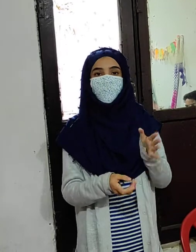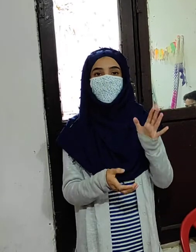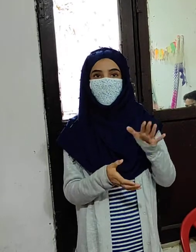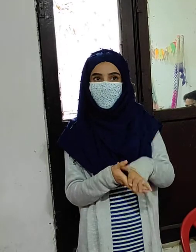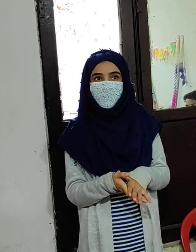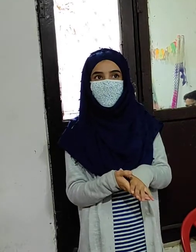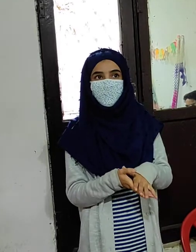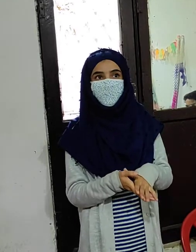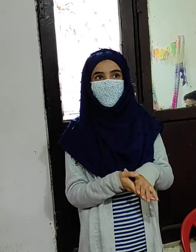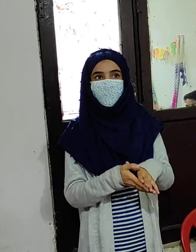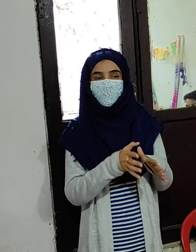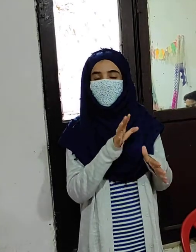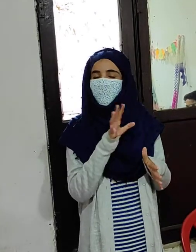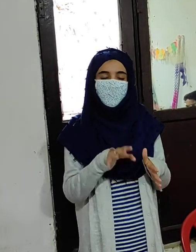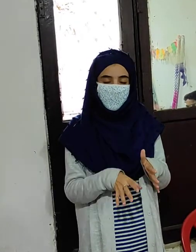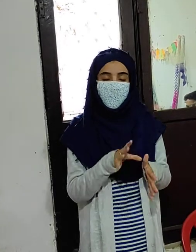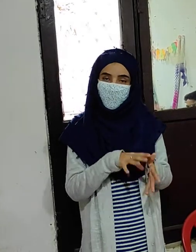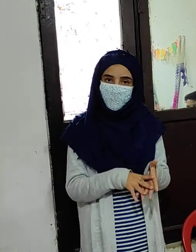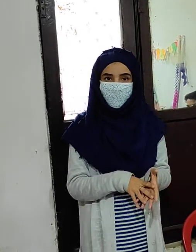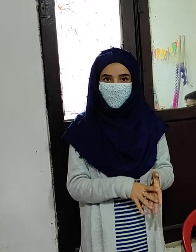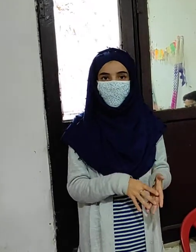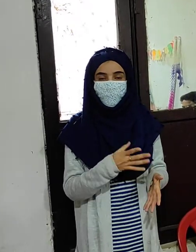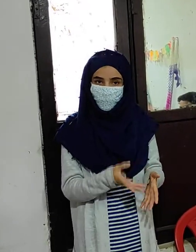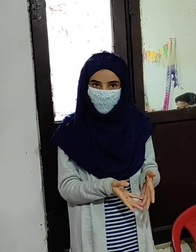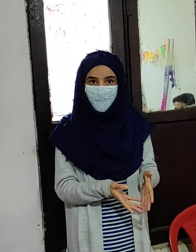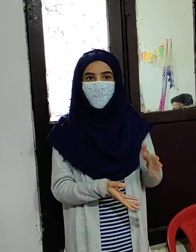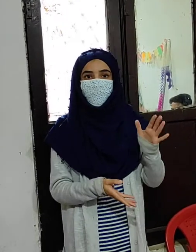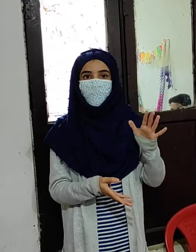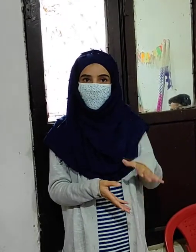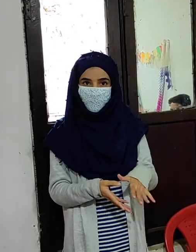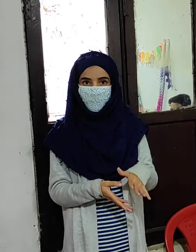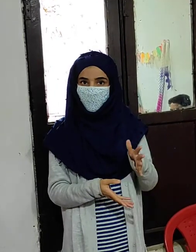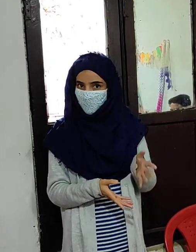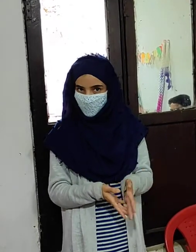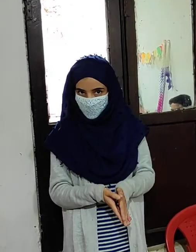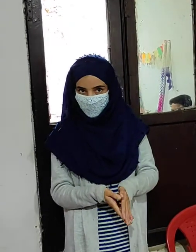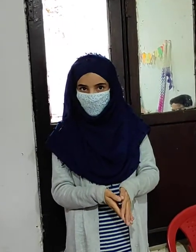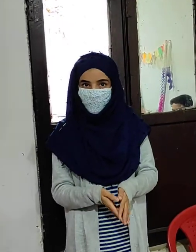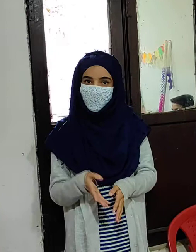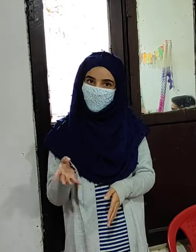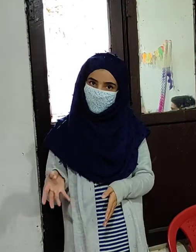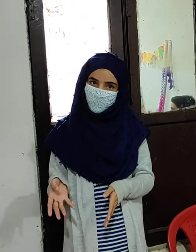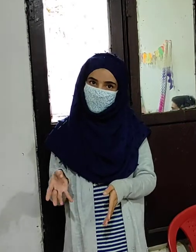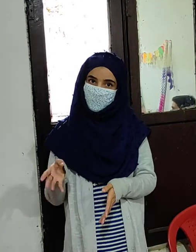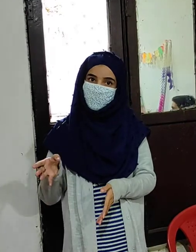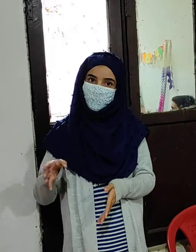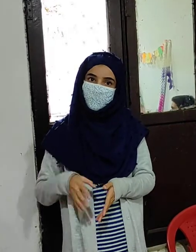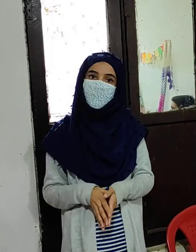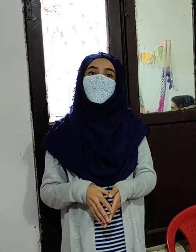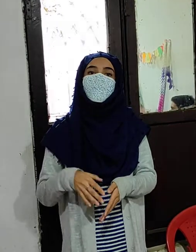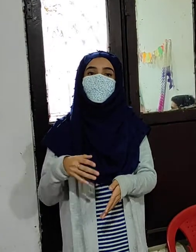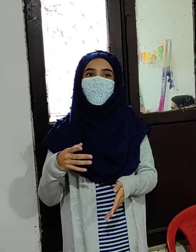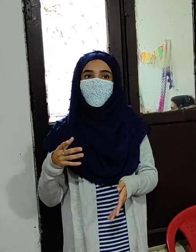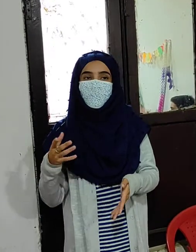और प्राइमरी सेल हेल्प करते हैं ग्रोथ और डेवलपमेंट हमारे सेल के लिए। जो सेकेंडरी सेल्स होते हैं